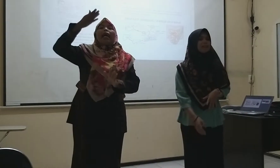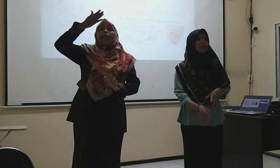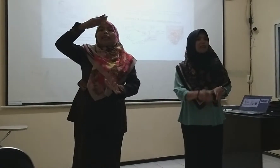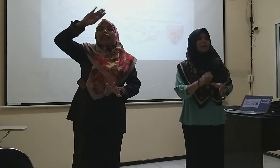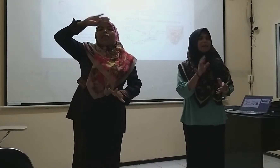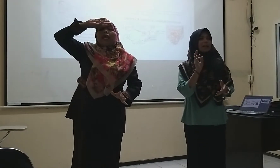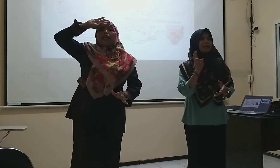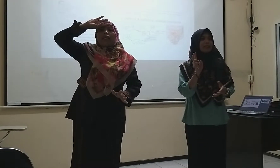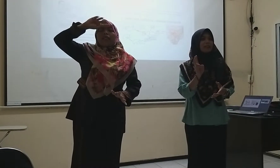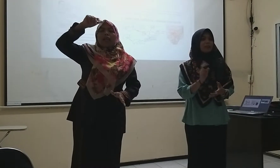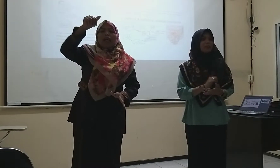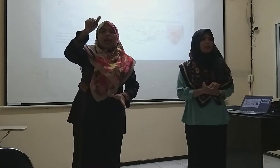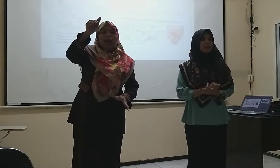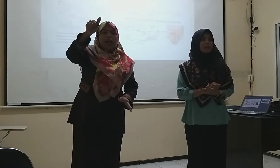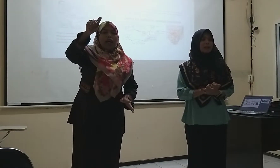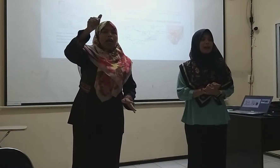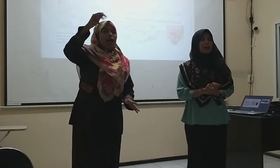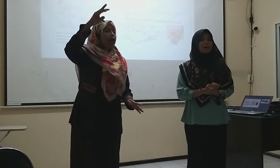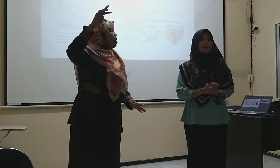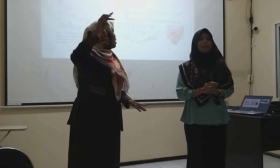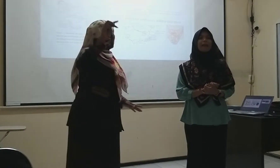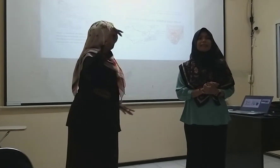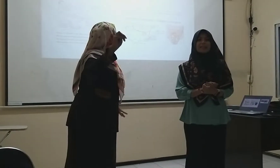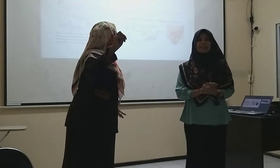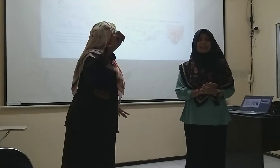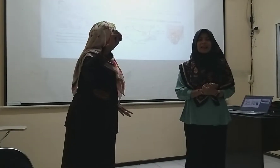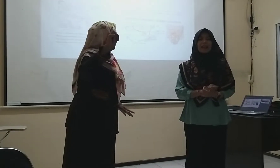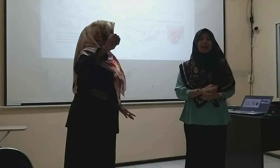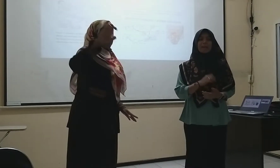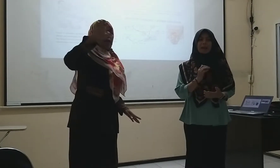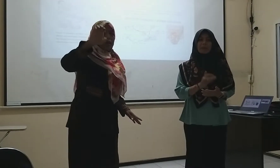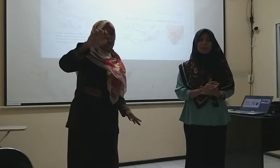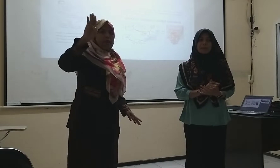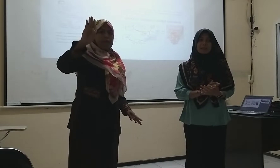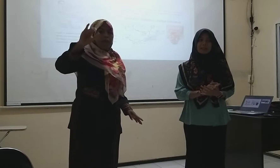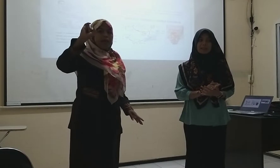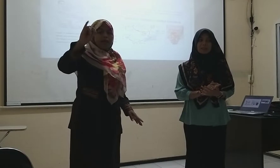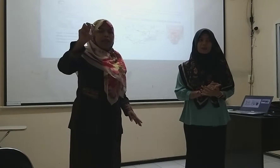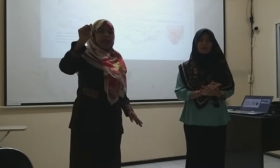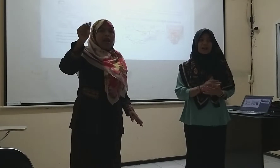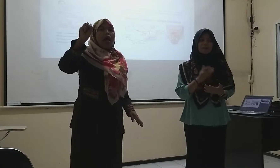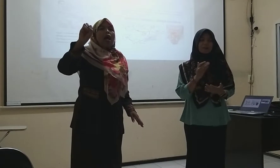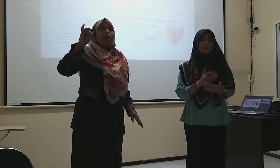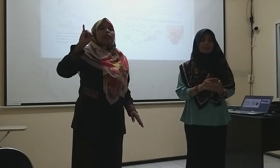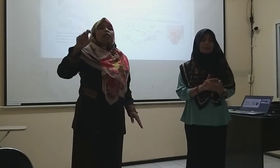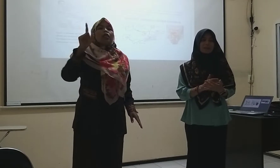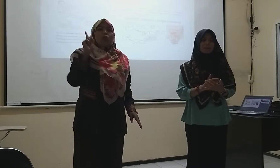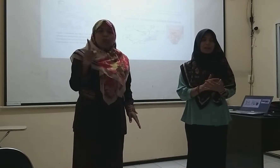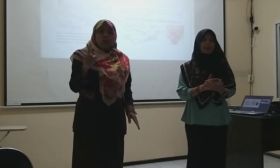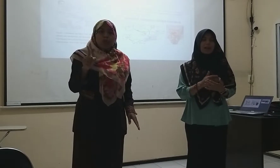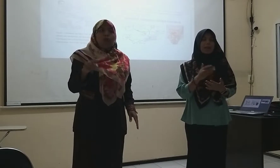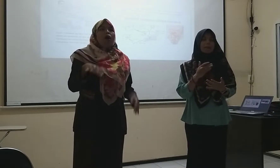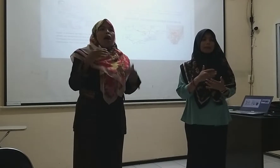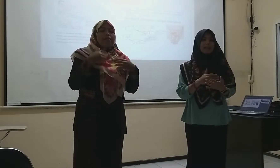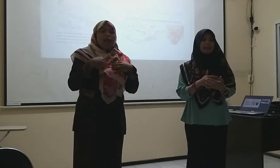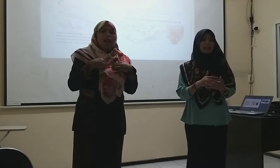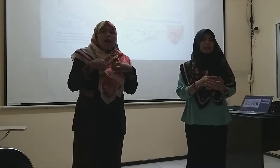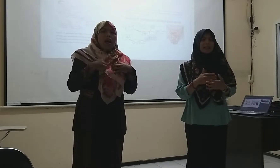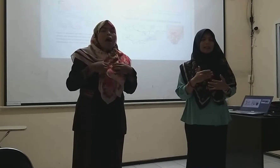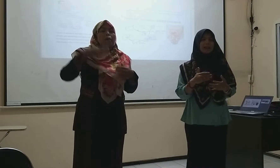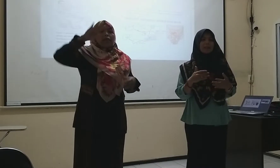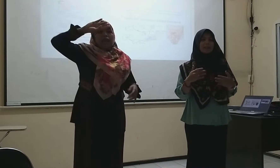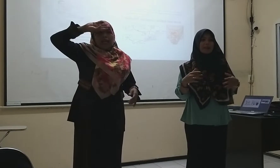Nah, jadi penyakit yang kedua itu adalah amebiasis. Apa amebiasis itu? Nah, amebiasis itu adalah